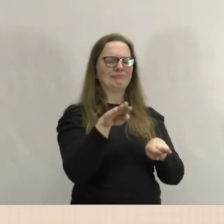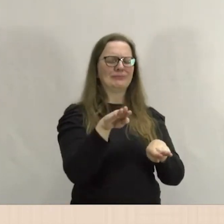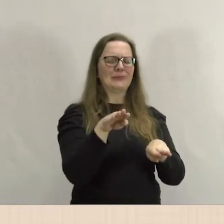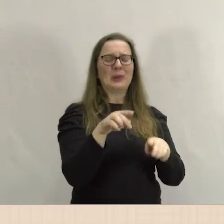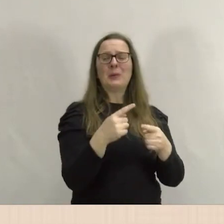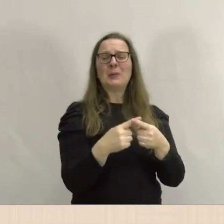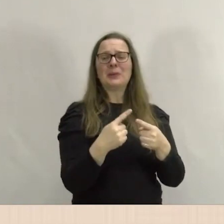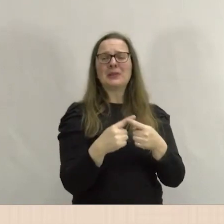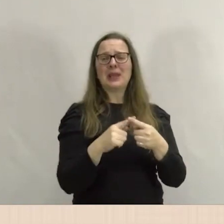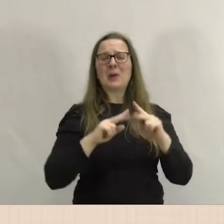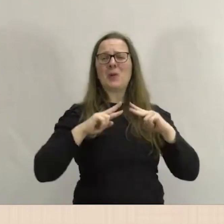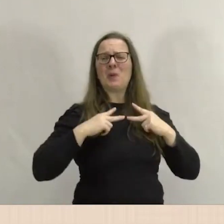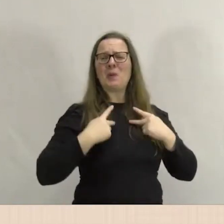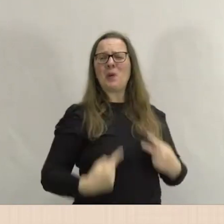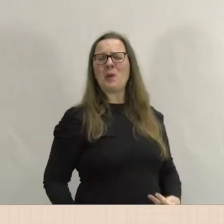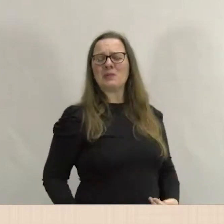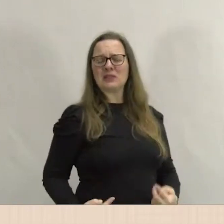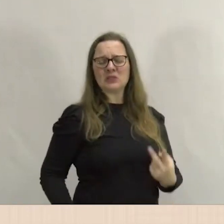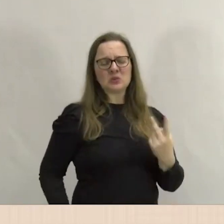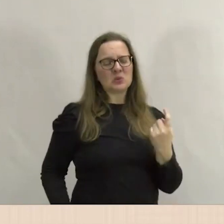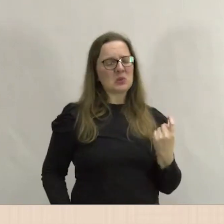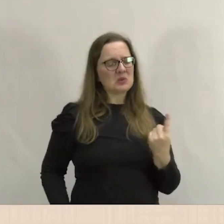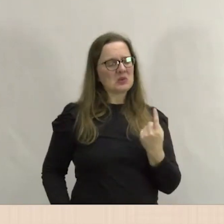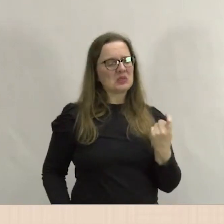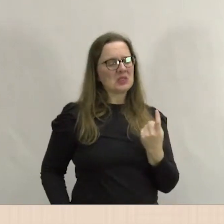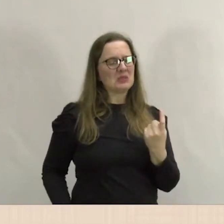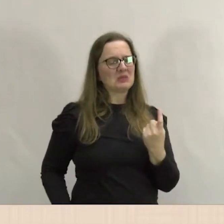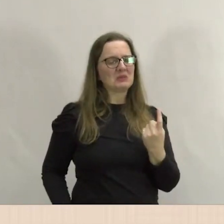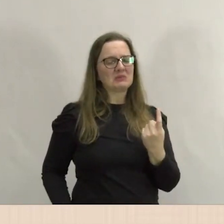homem faz um arranjo, irmão, estraga.